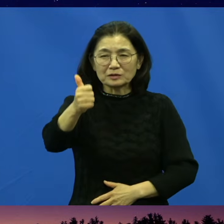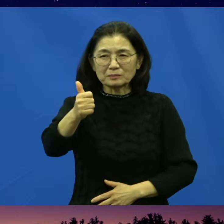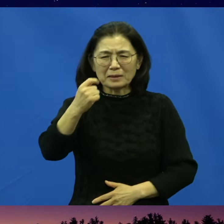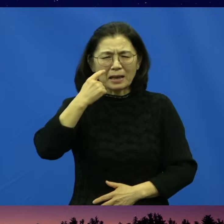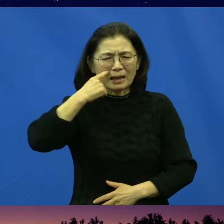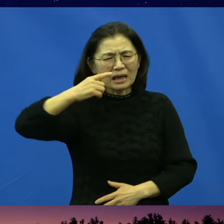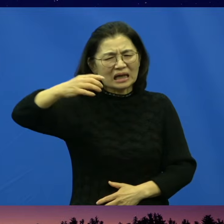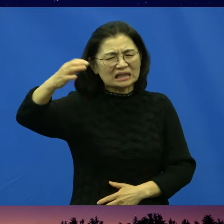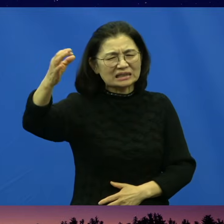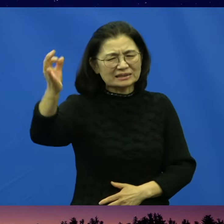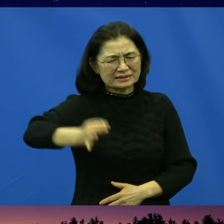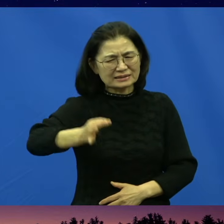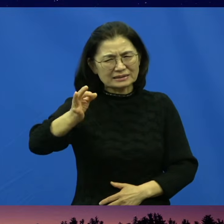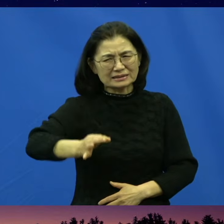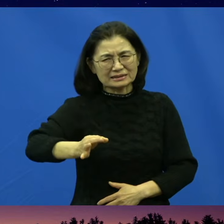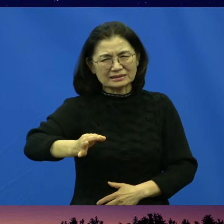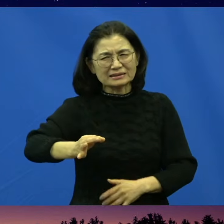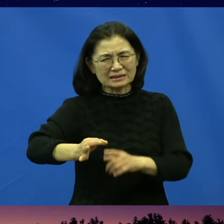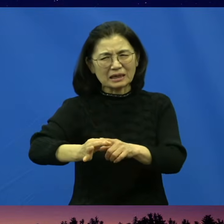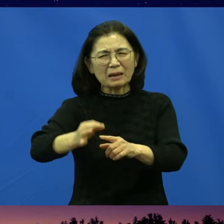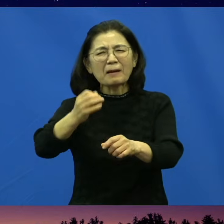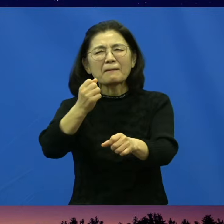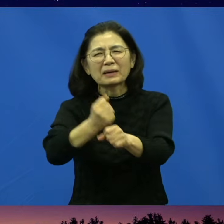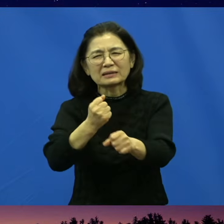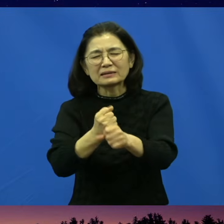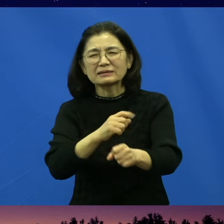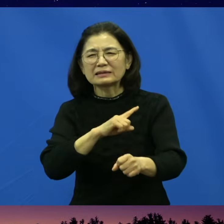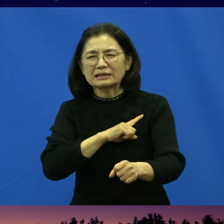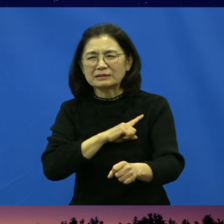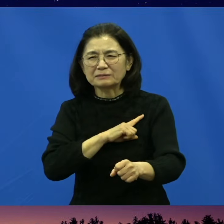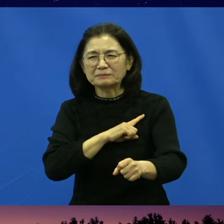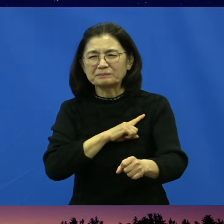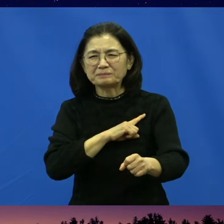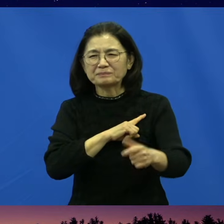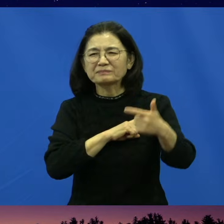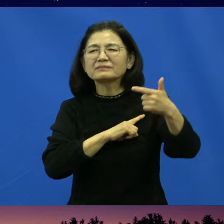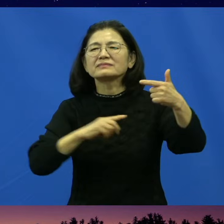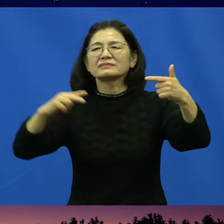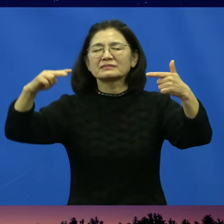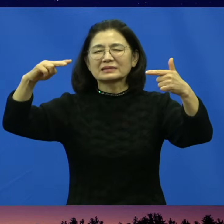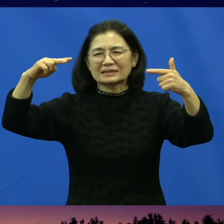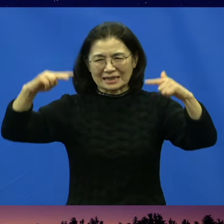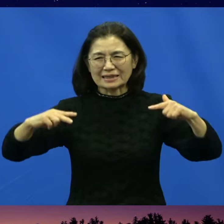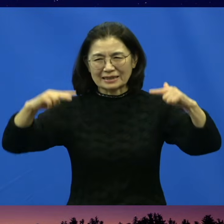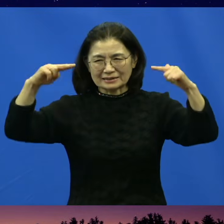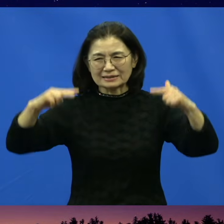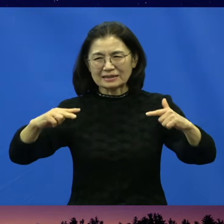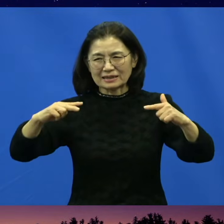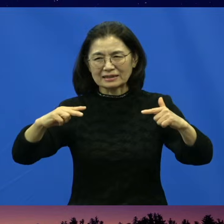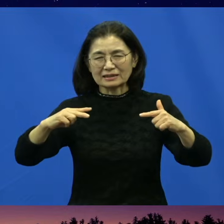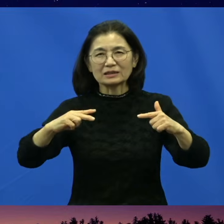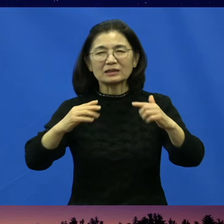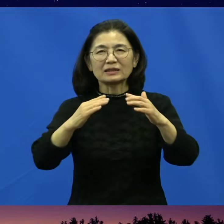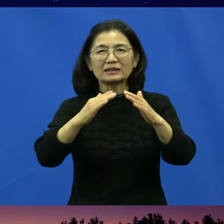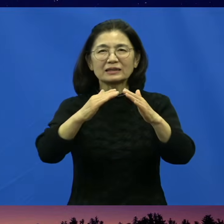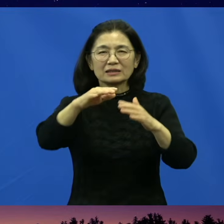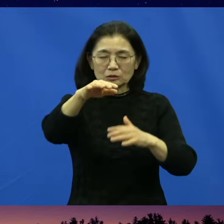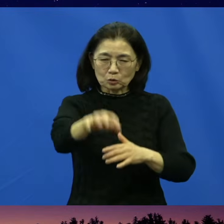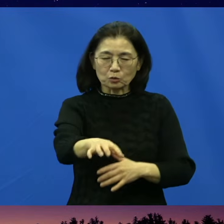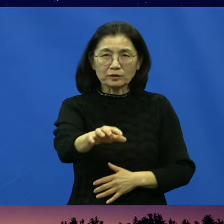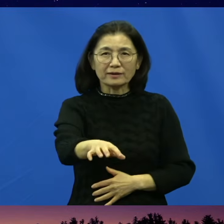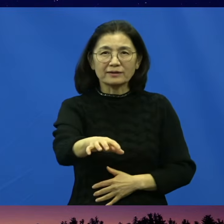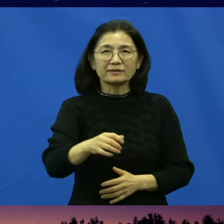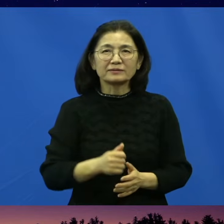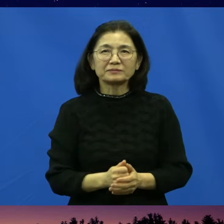폄하하거나 그냥 평범한 사람 중에 한 사람으로 봤다는 의미입니다. 그래서 나사렛